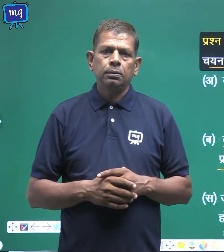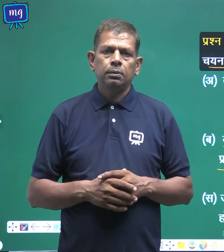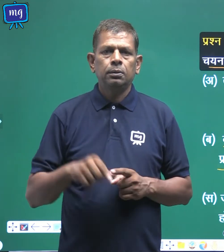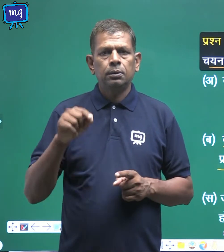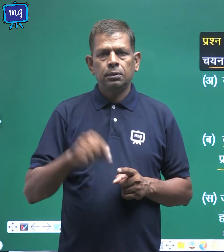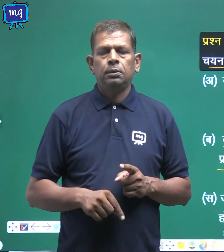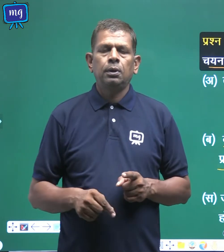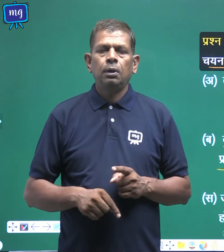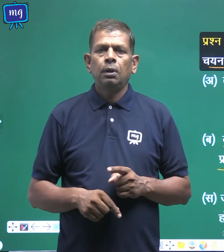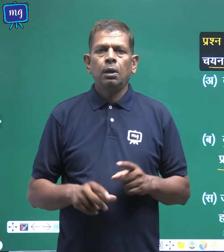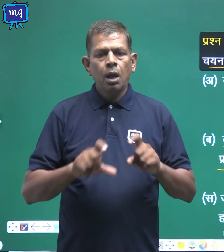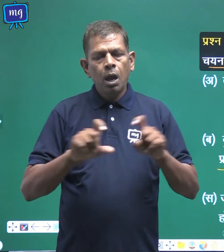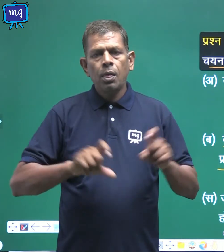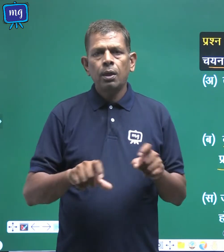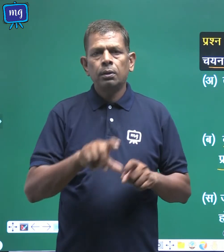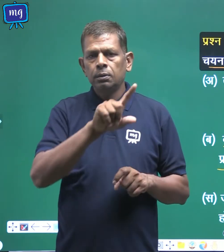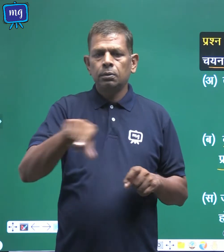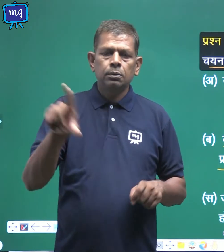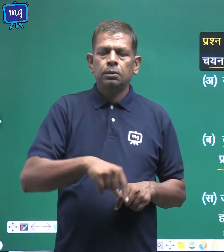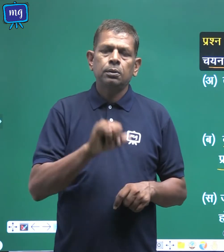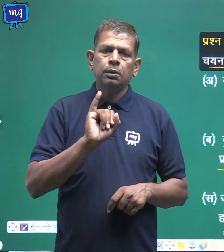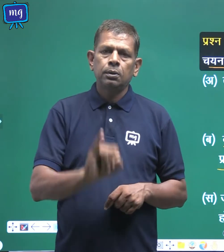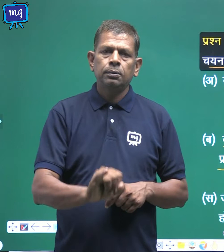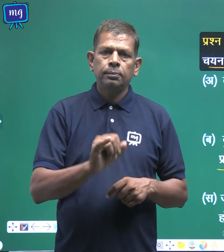तो यह कथन असत्य है।